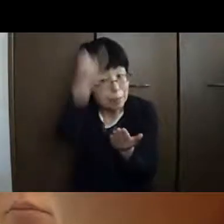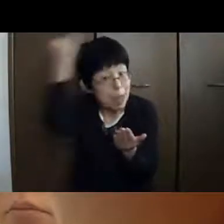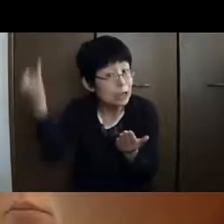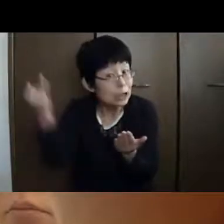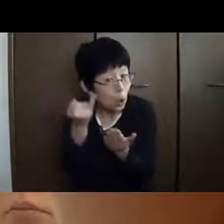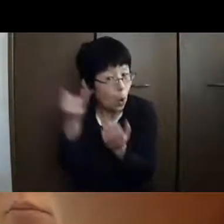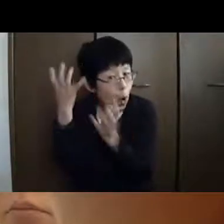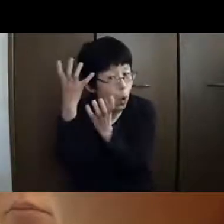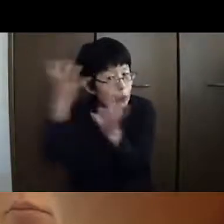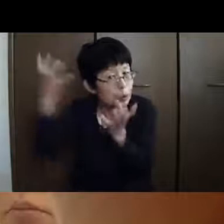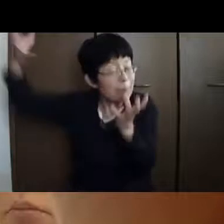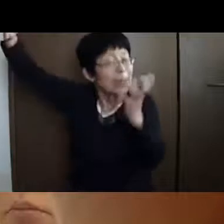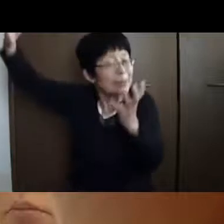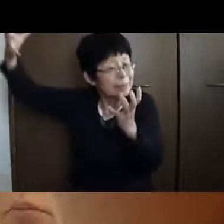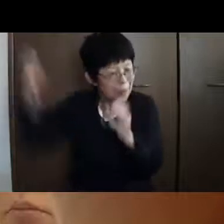スッと入っていけるかもしれないですね。